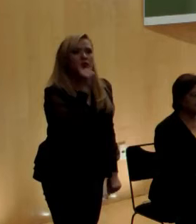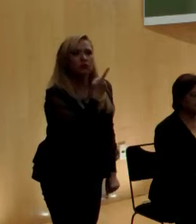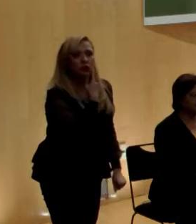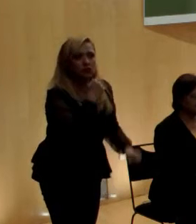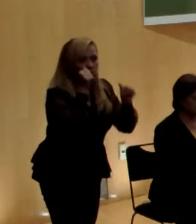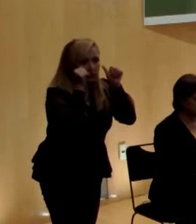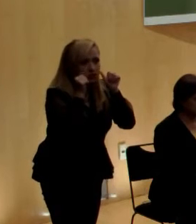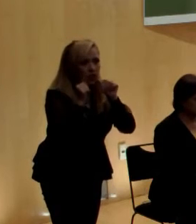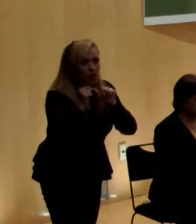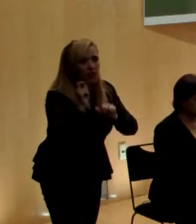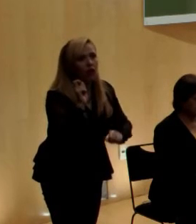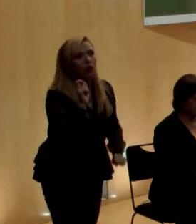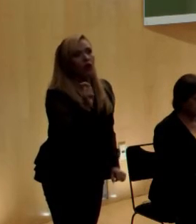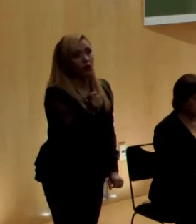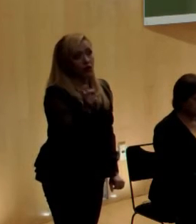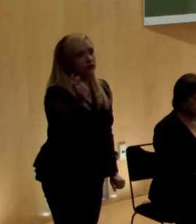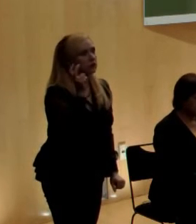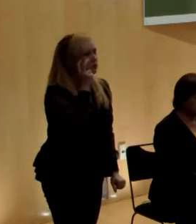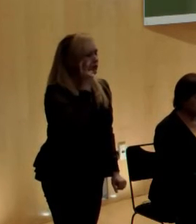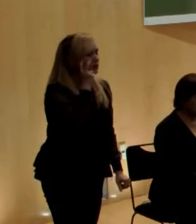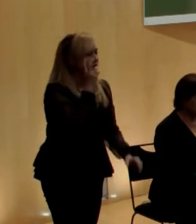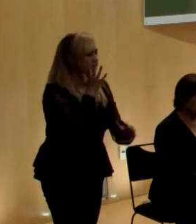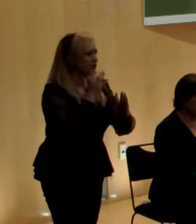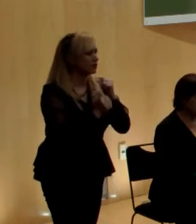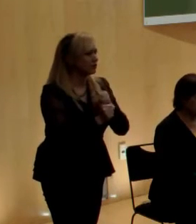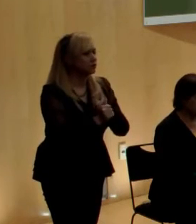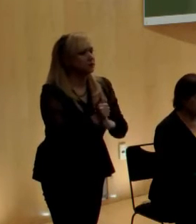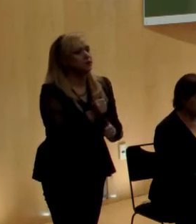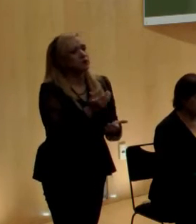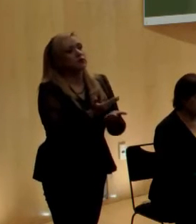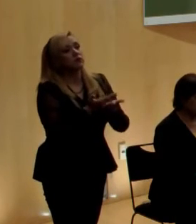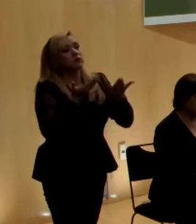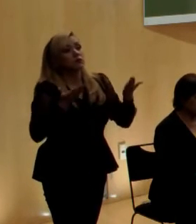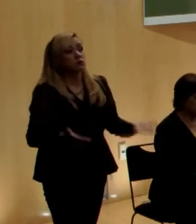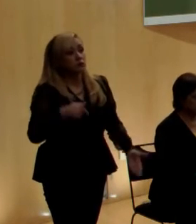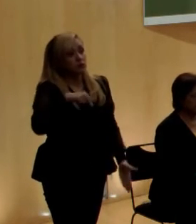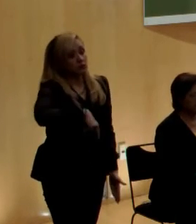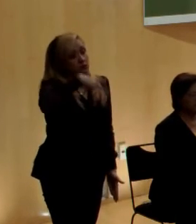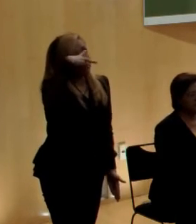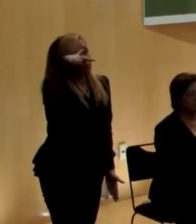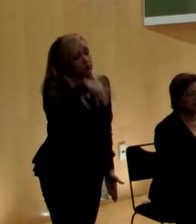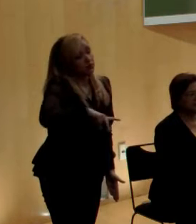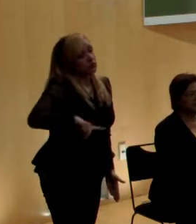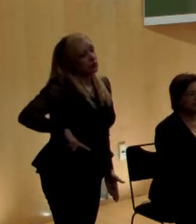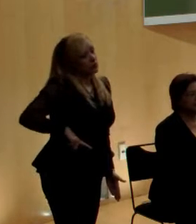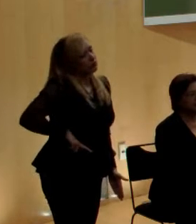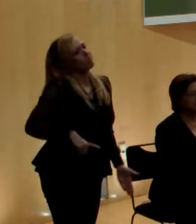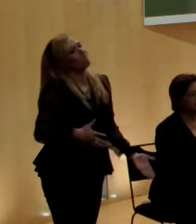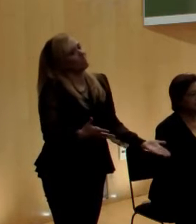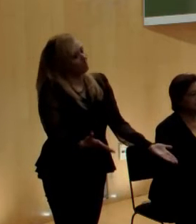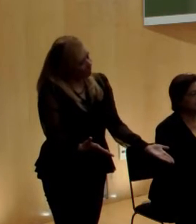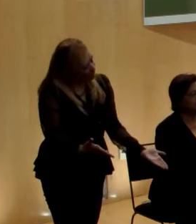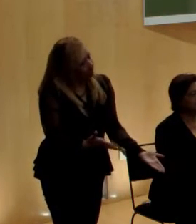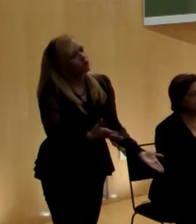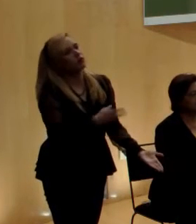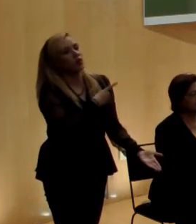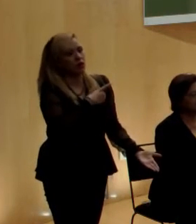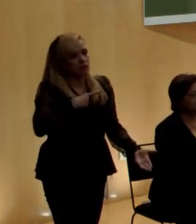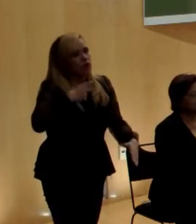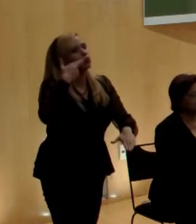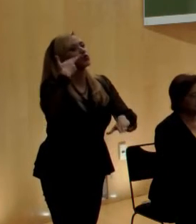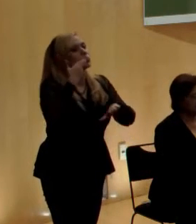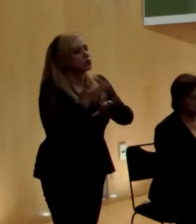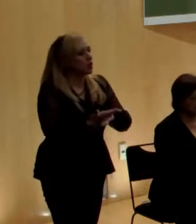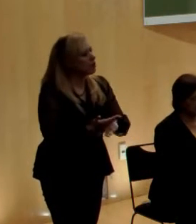sordociegas. Por lo tanto, el Estado mexicano tiene la misma responsabilidad de